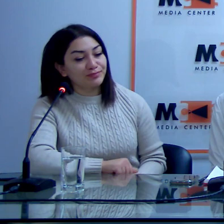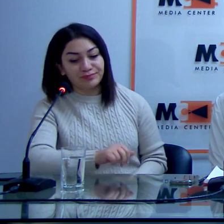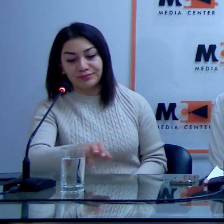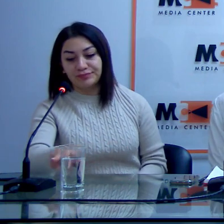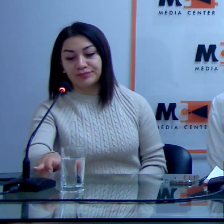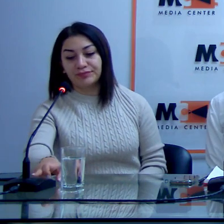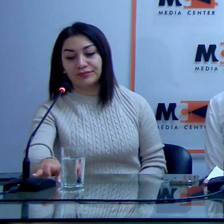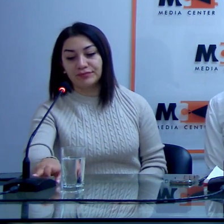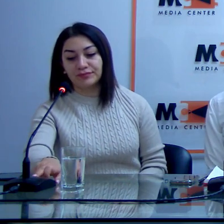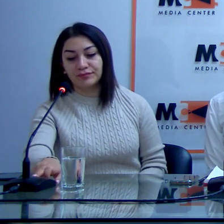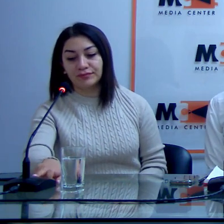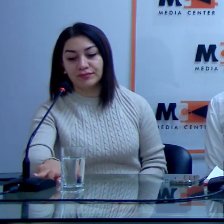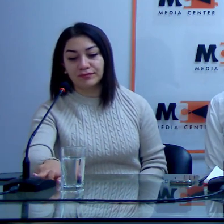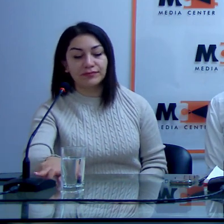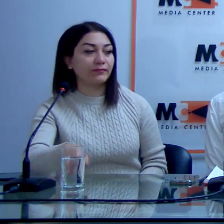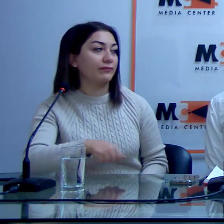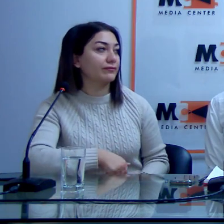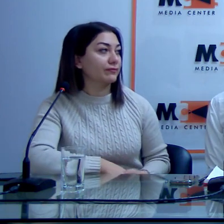մեջ։